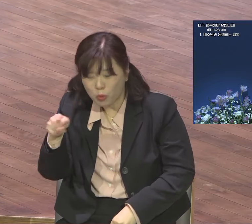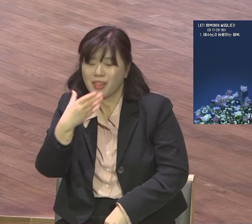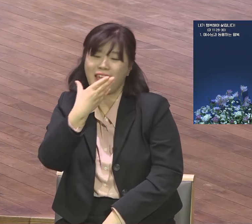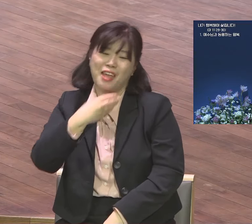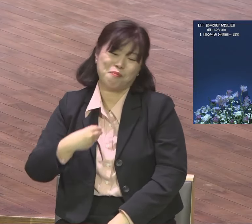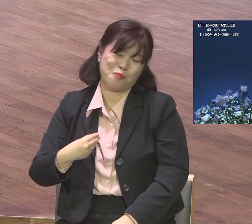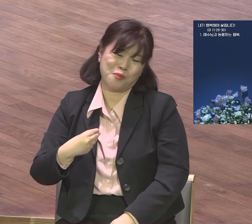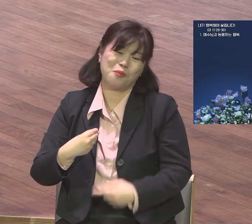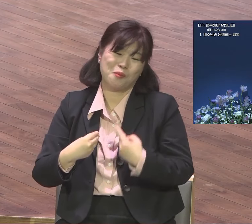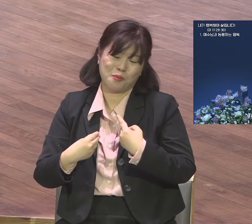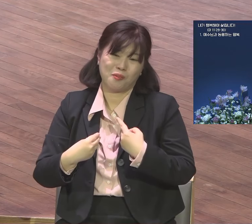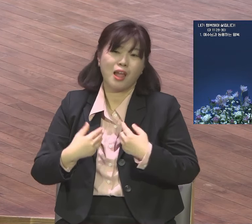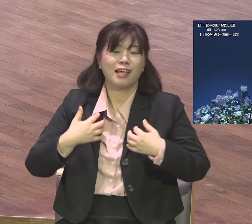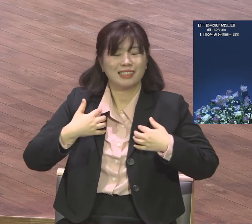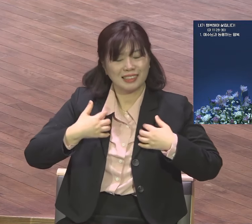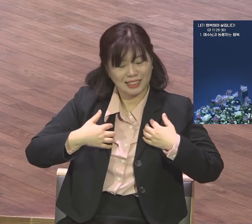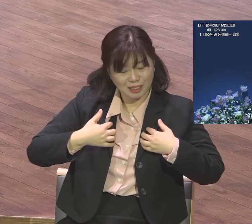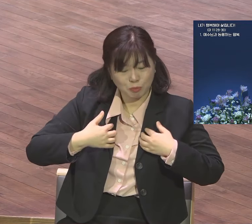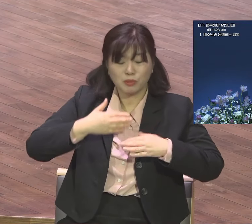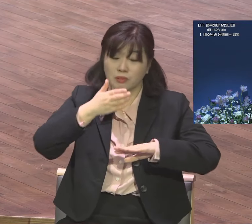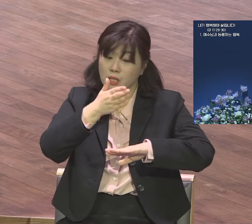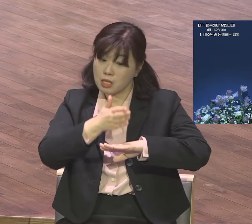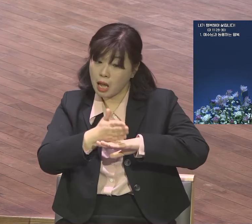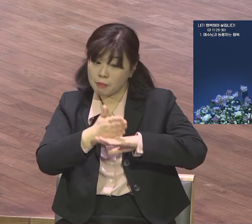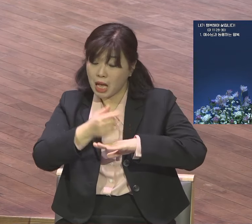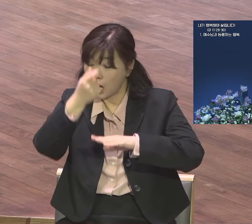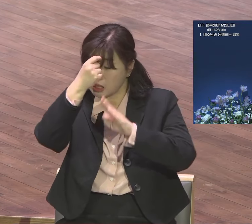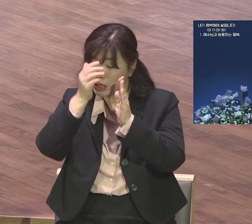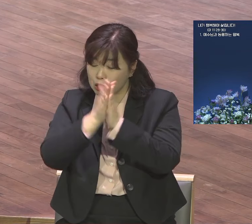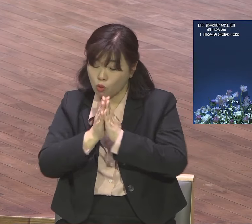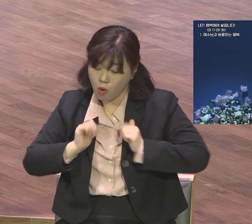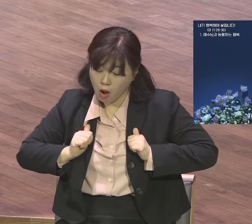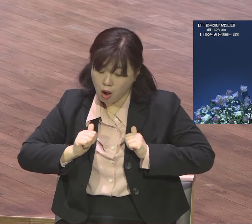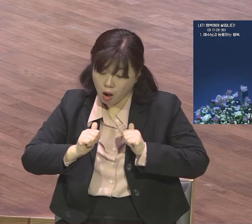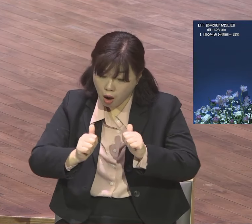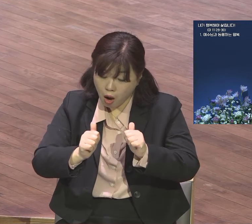바로 기쁨이고 감사고 기도라는 것입니다.